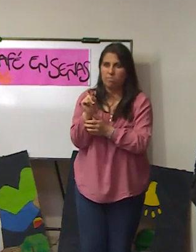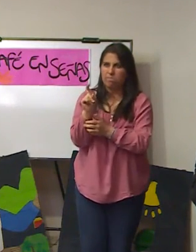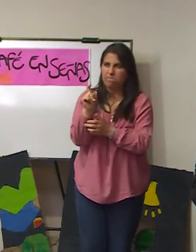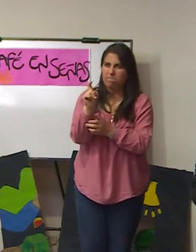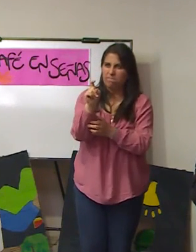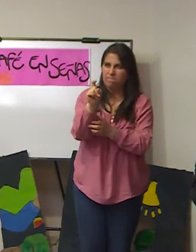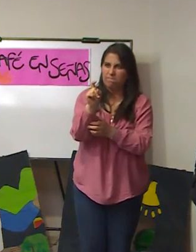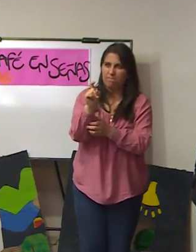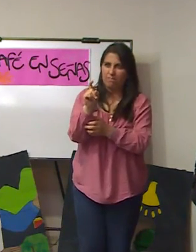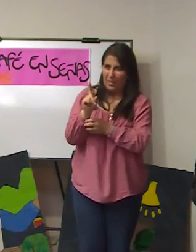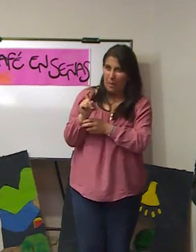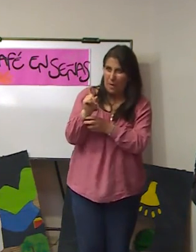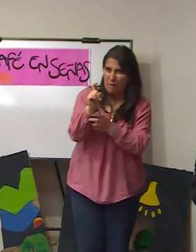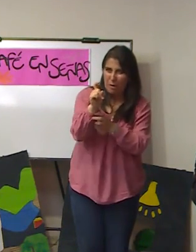no le gusta porque básicamente